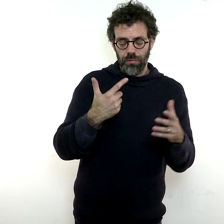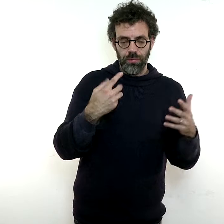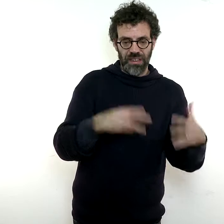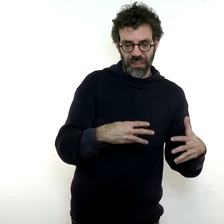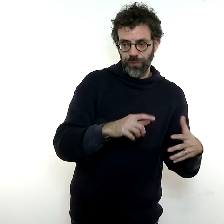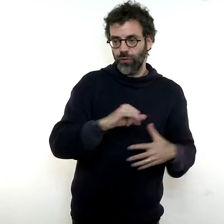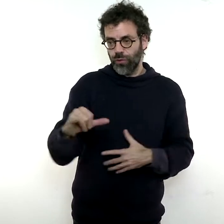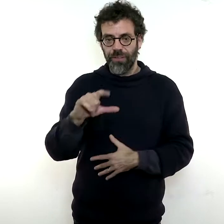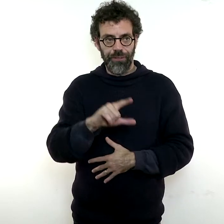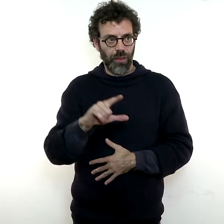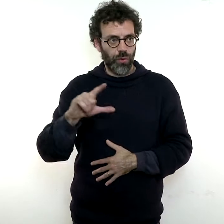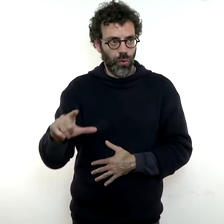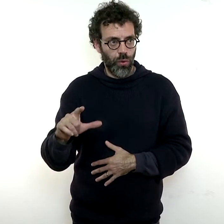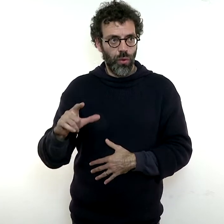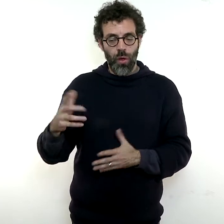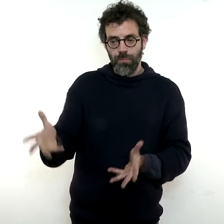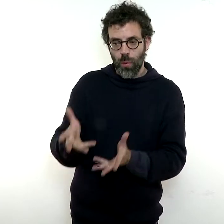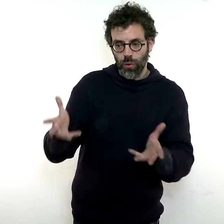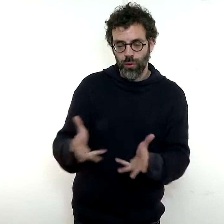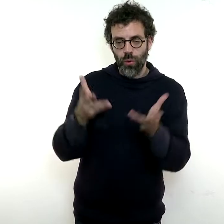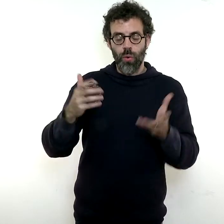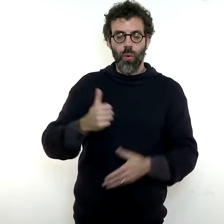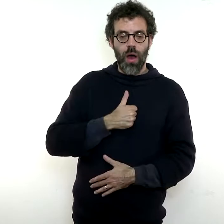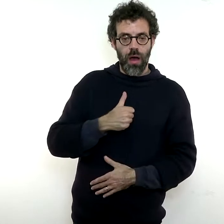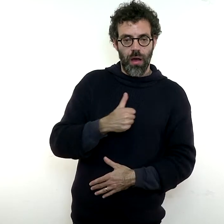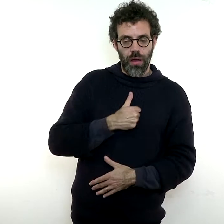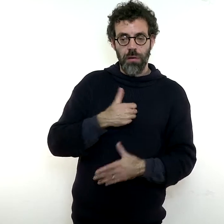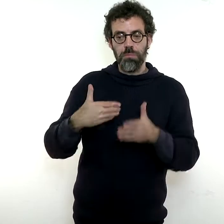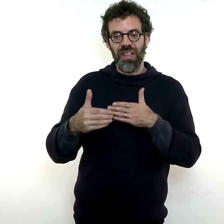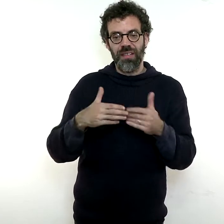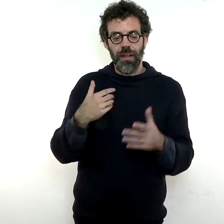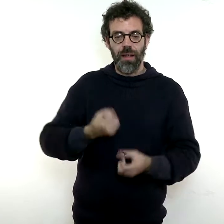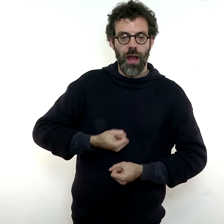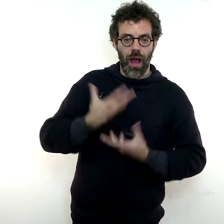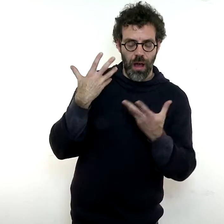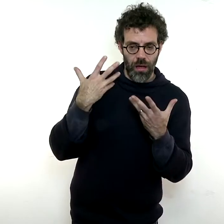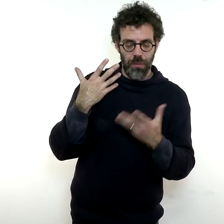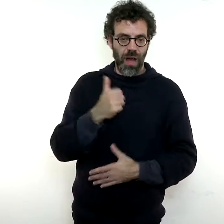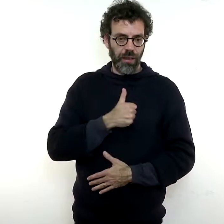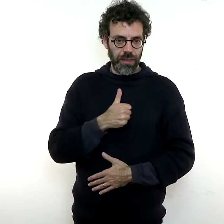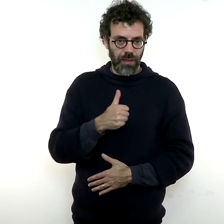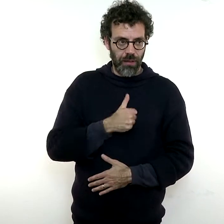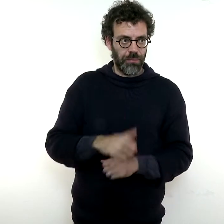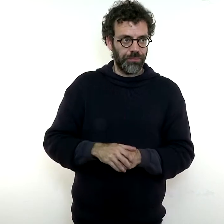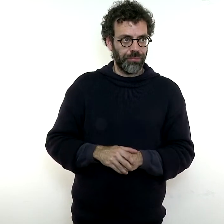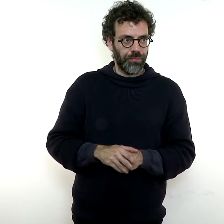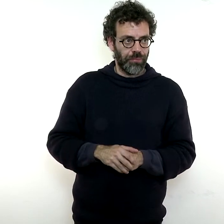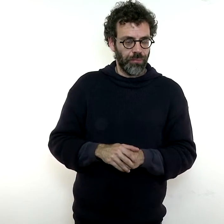de France et le Salon Aumart, le soutien aux métiers d'art, ainsi que,